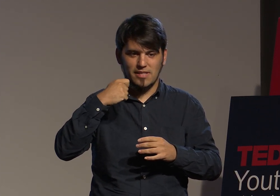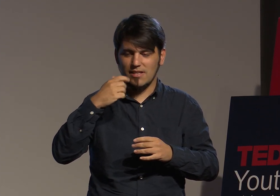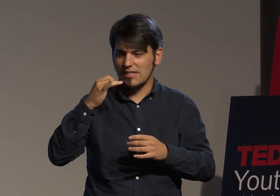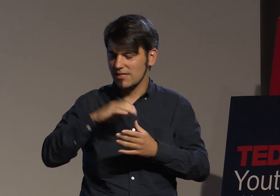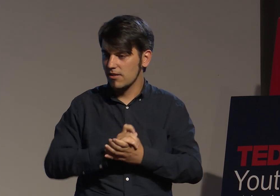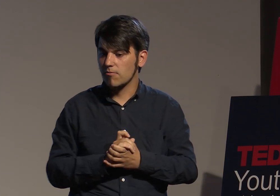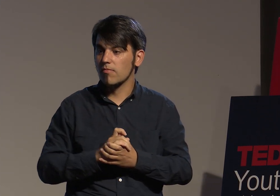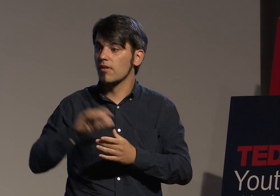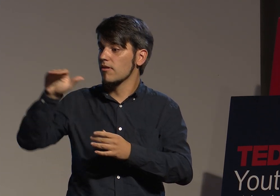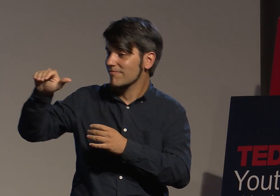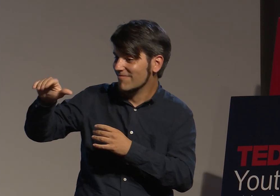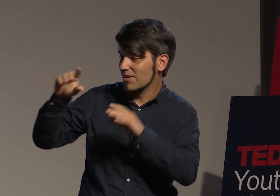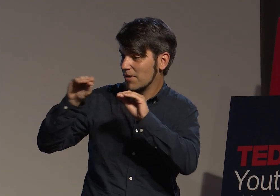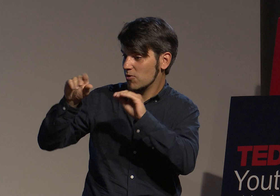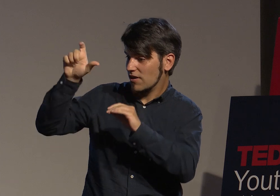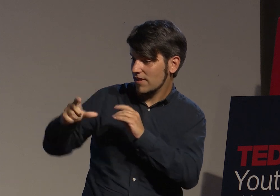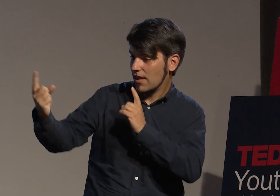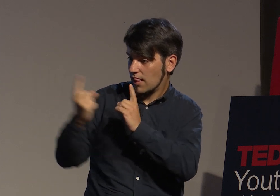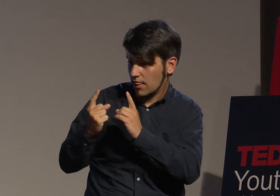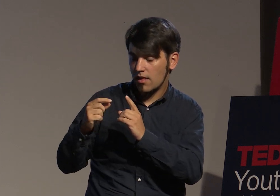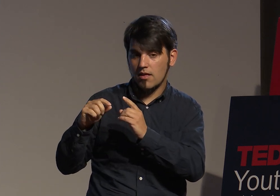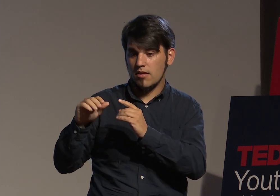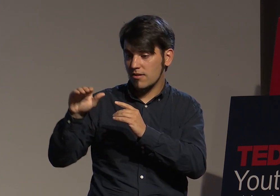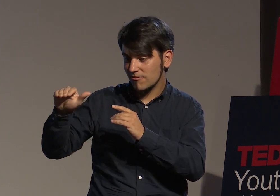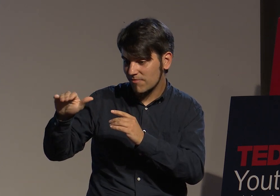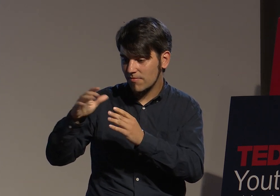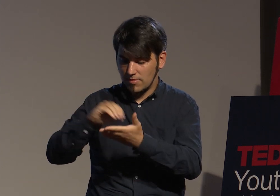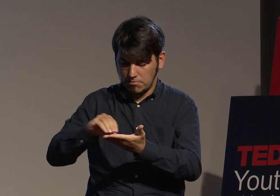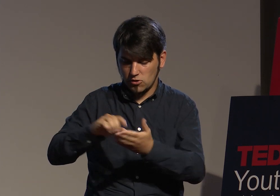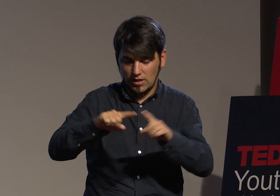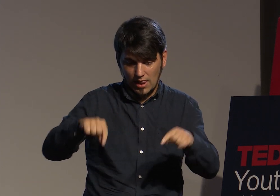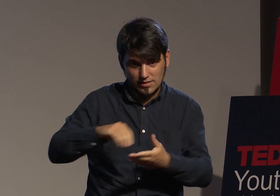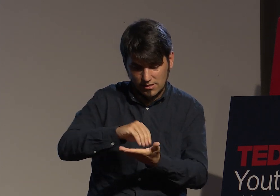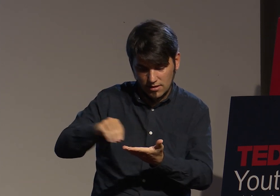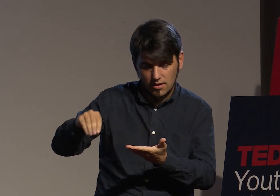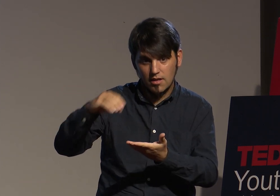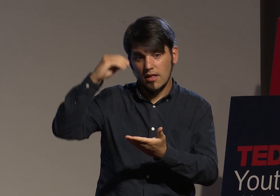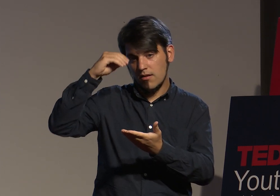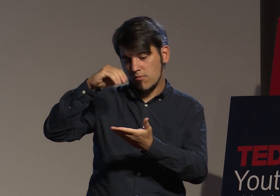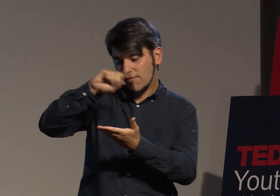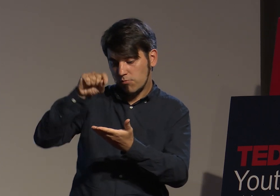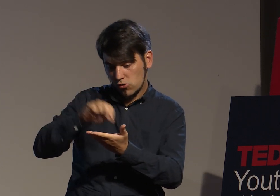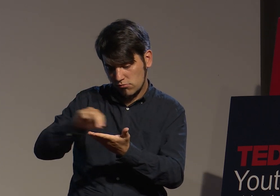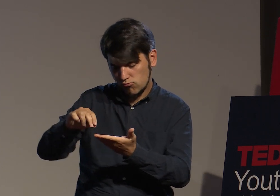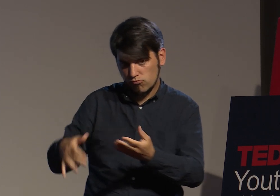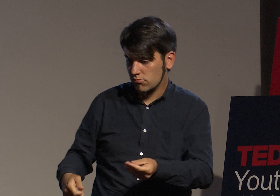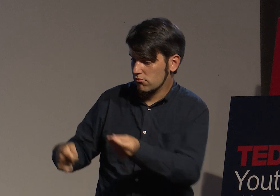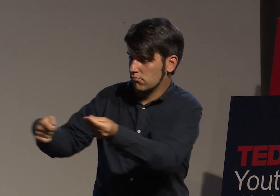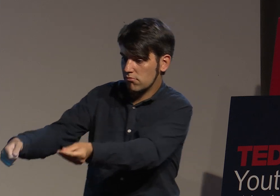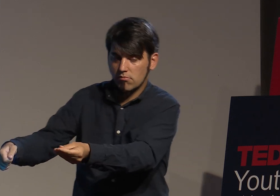подготвям се за изпитна сесия и решавам да направя среща с преподавател, за да му задам